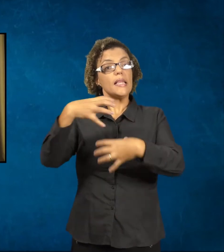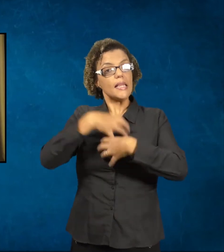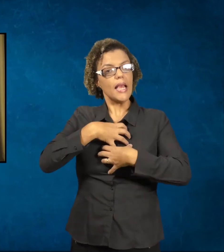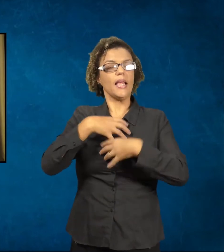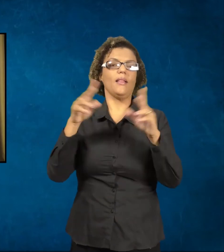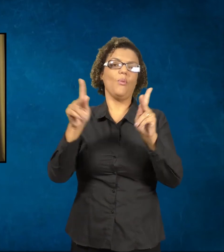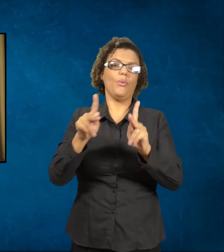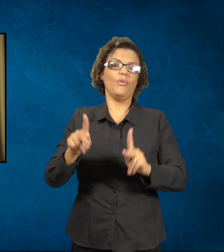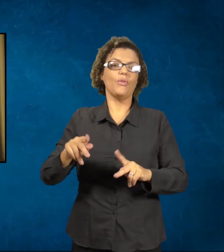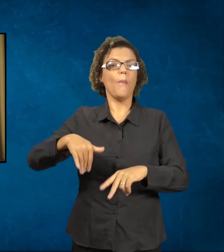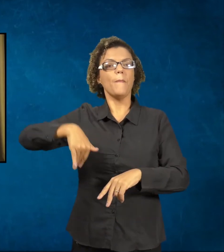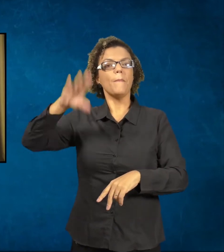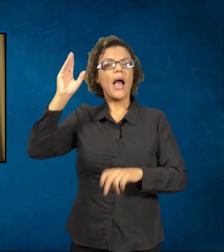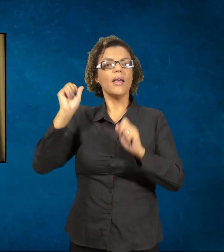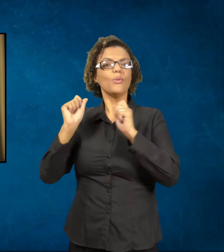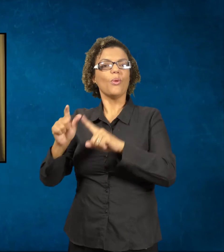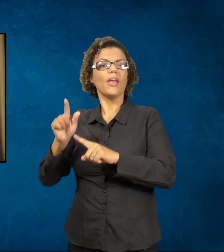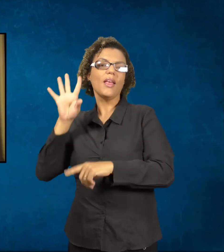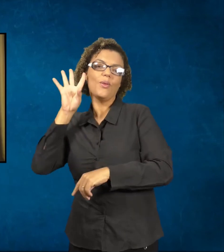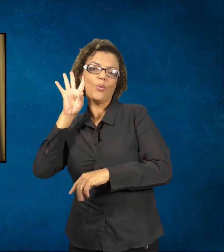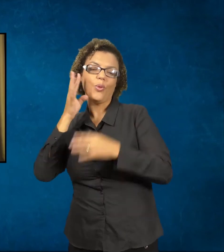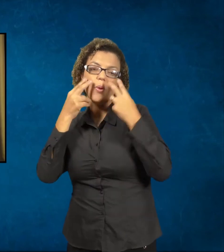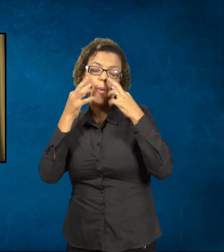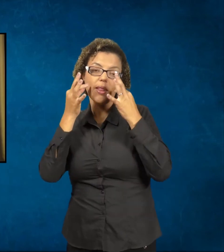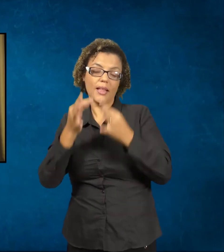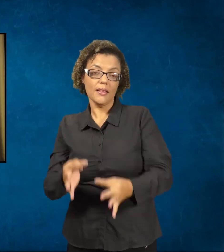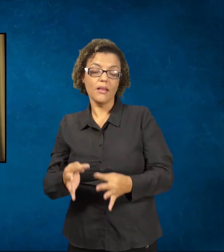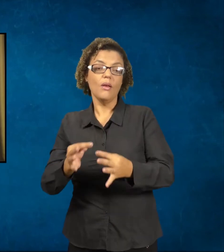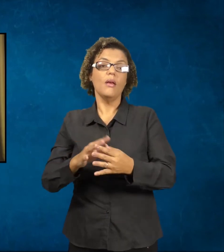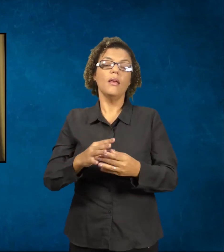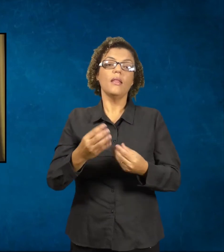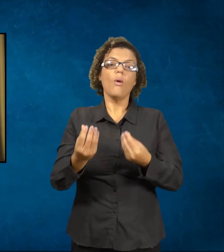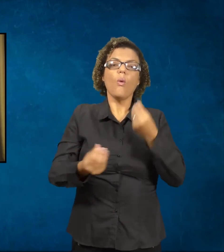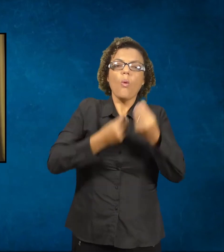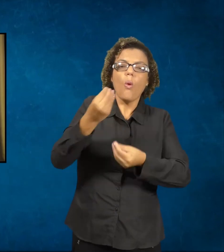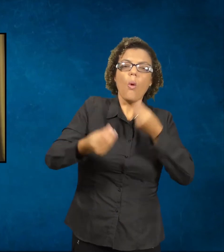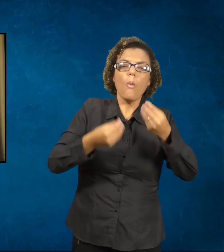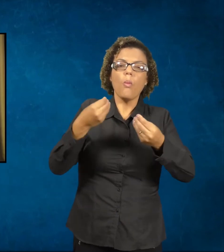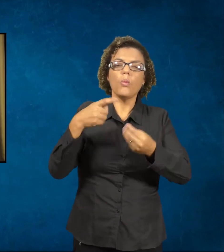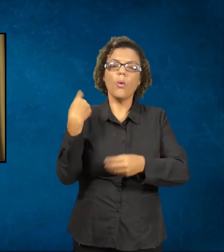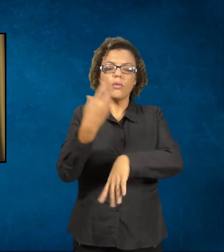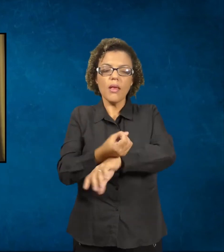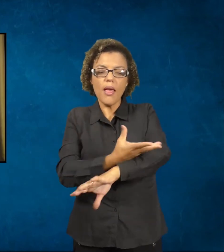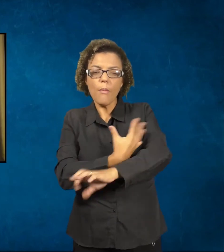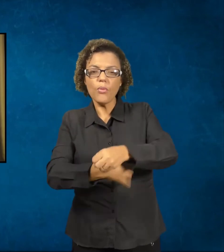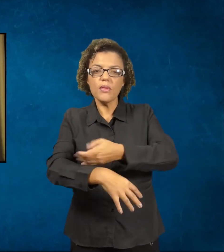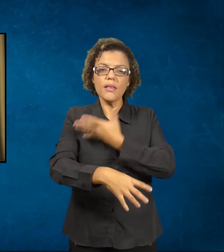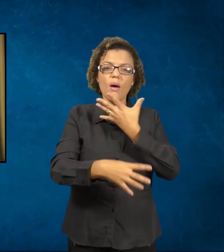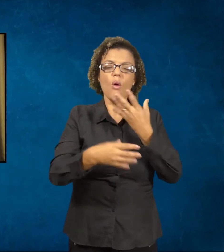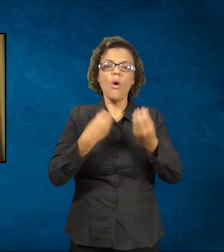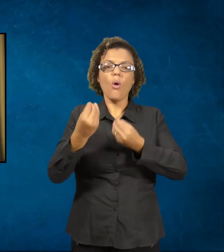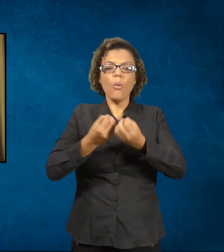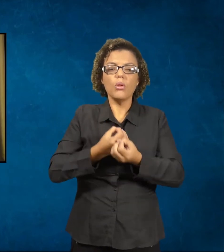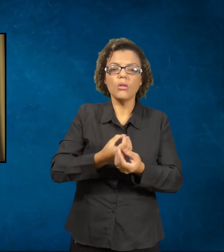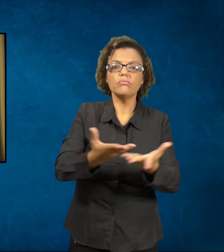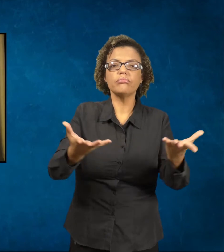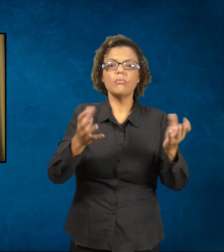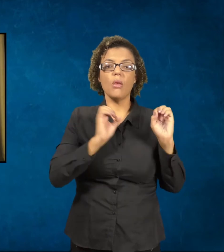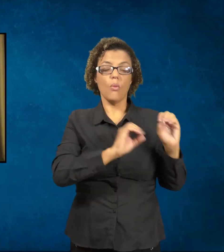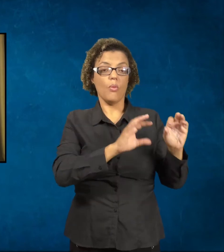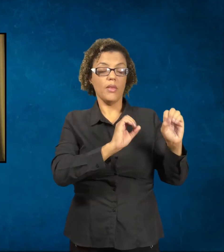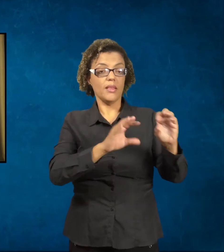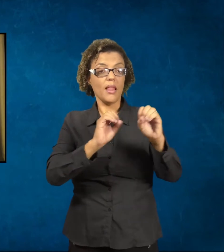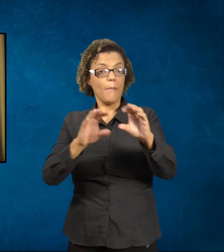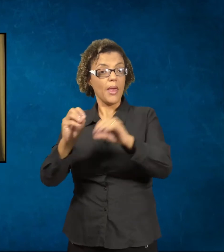você perceba. A predisposição com que passamos o ensinamento está entranhada em cada coisa que fazemos, que